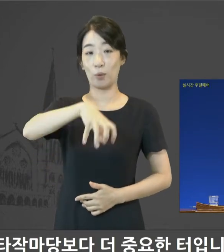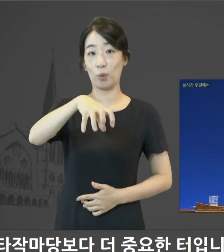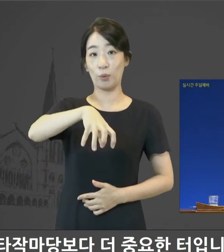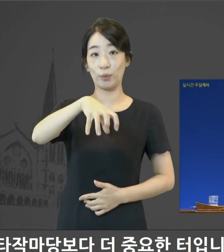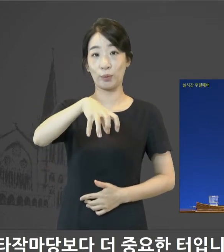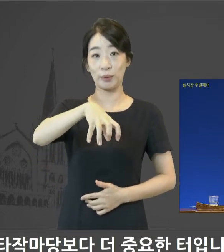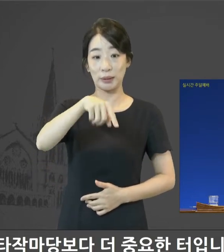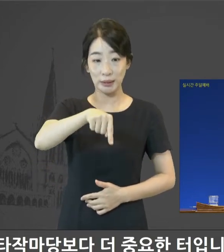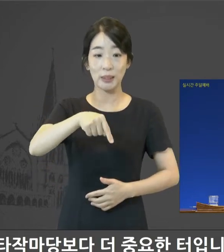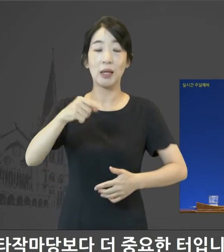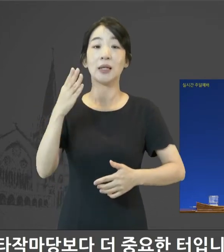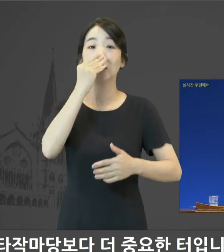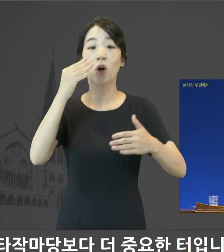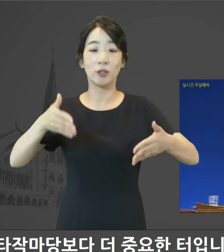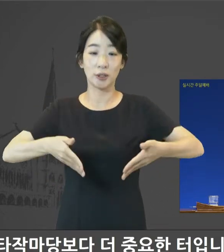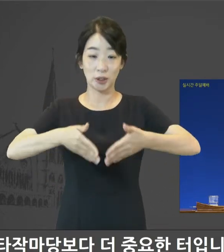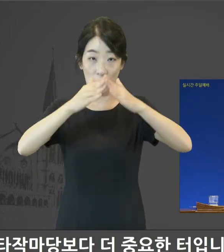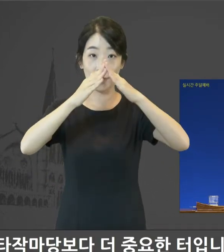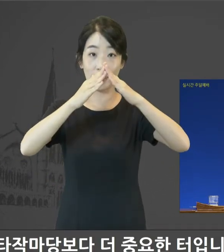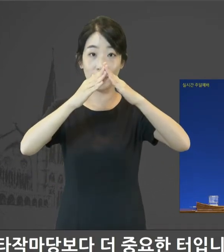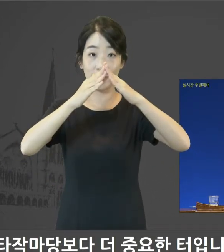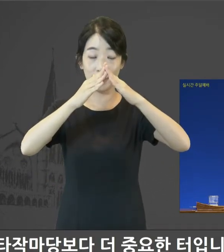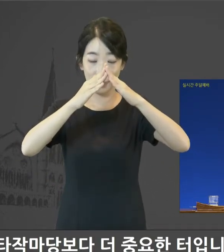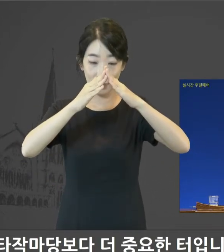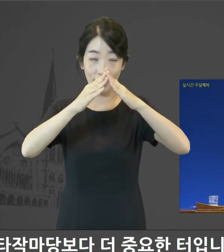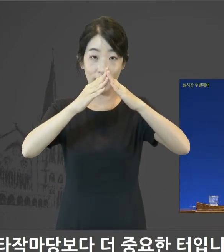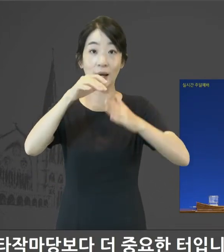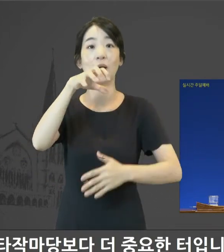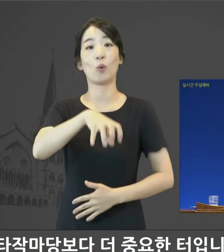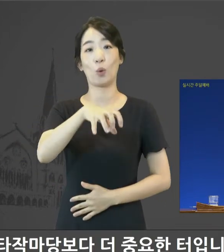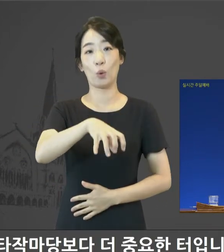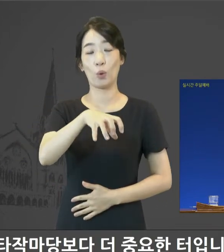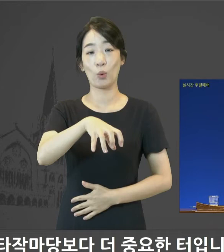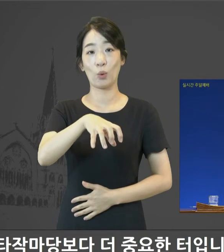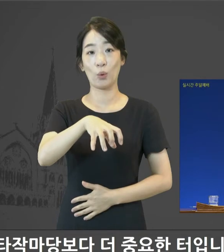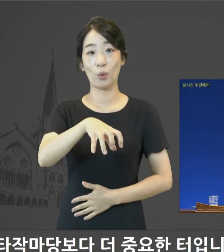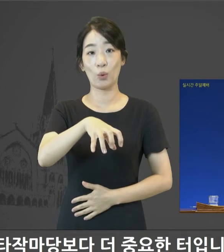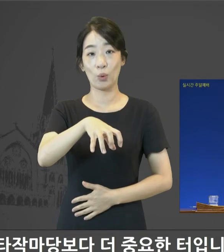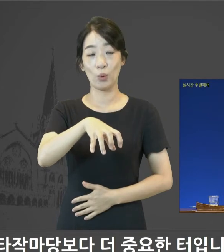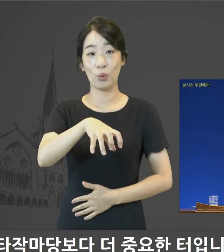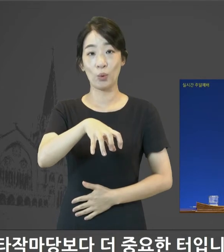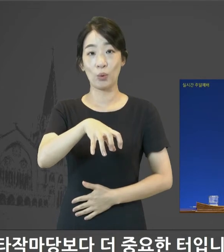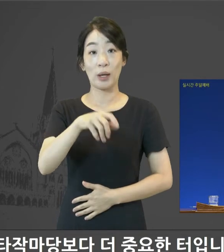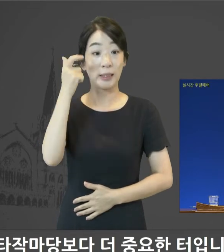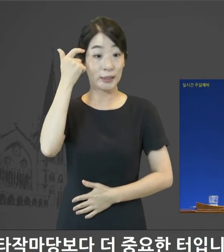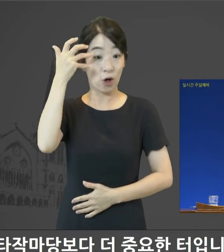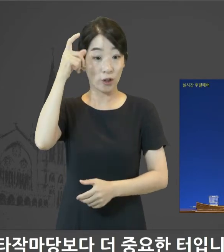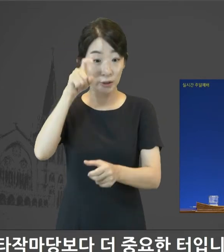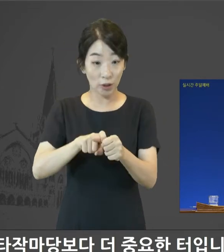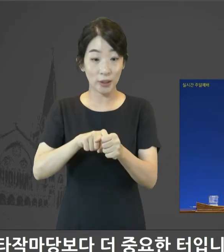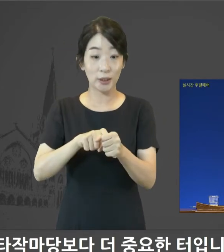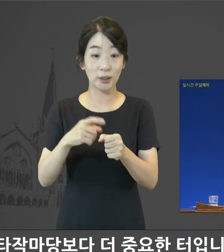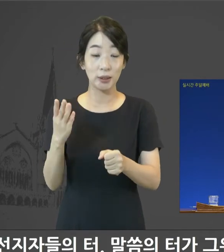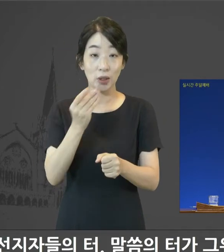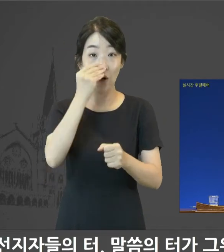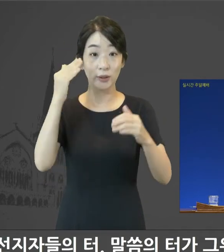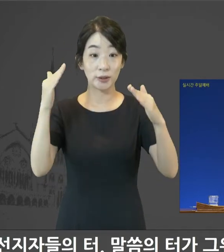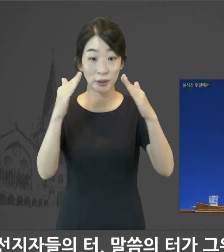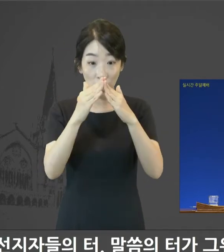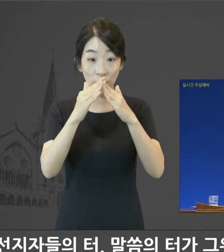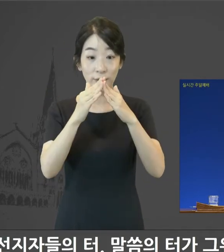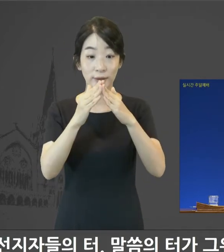위에 세워져야 되는 이 새로운 영적 성전의 터가 오르난의 타작마당